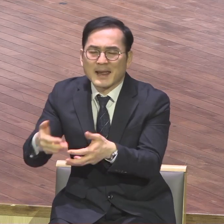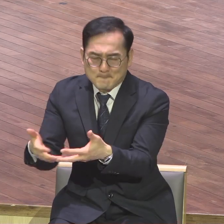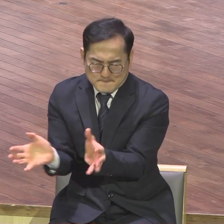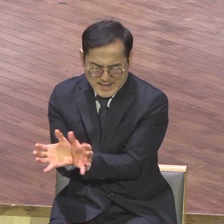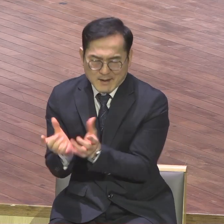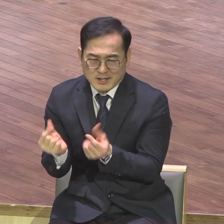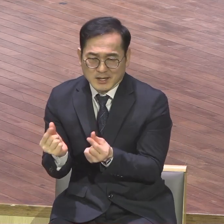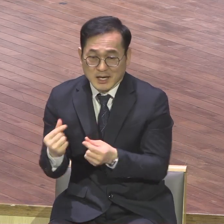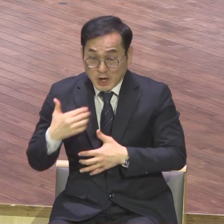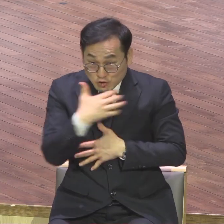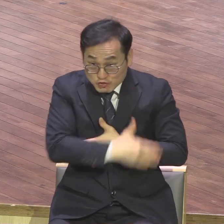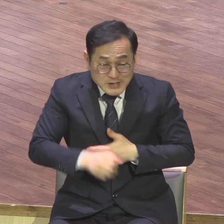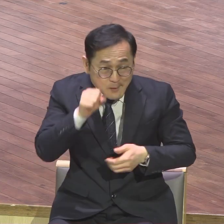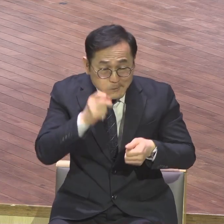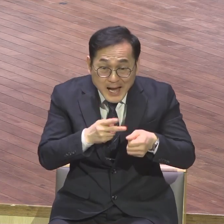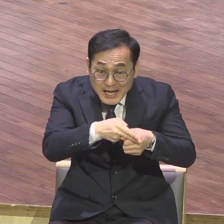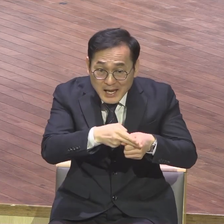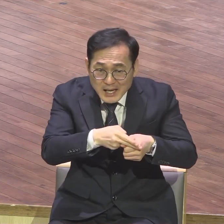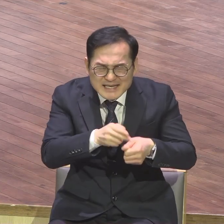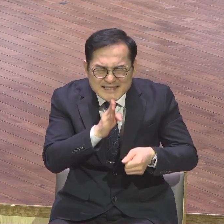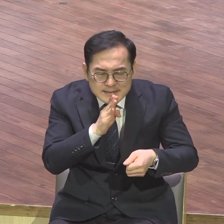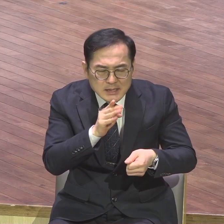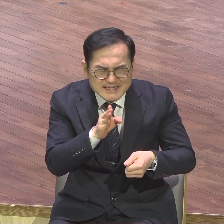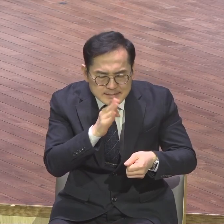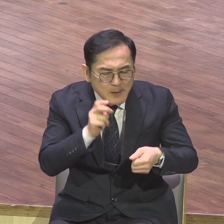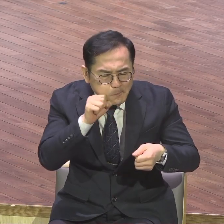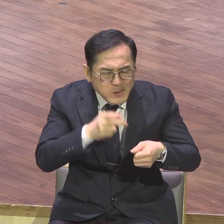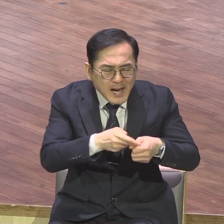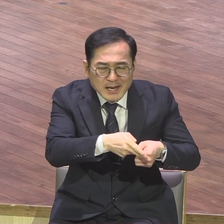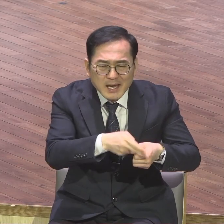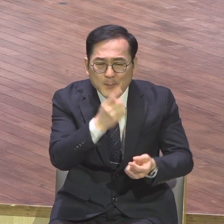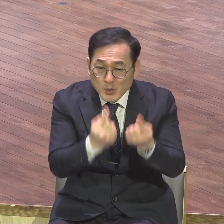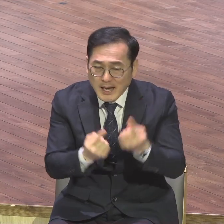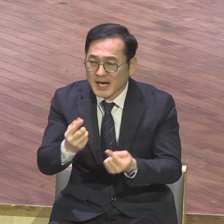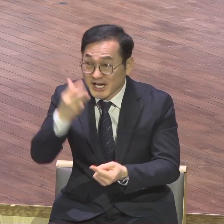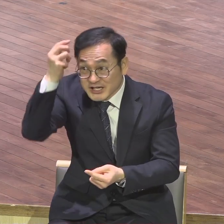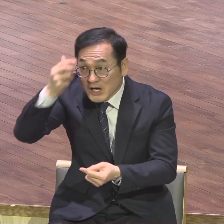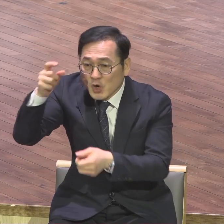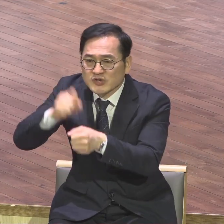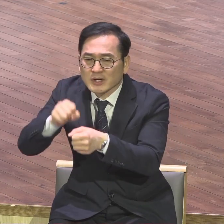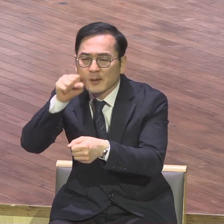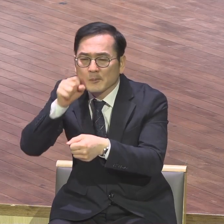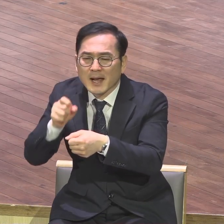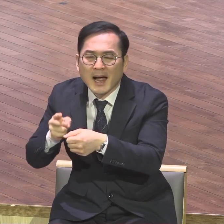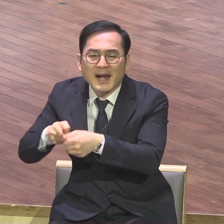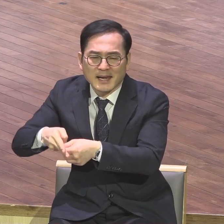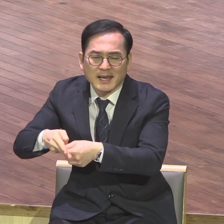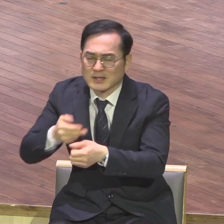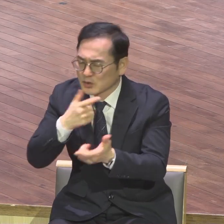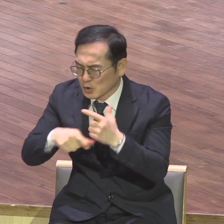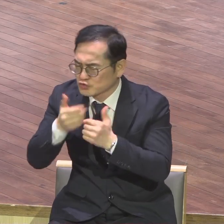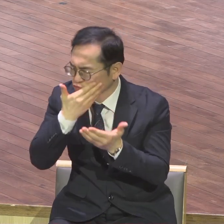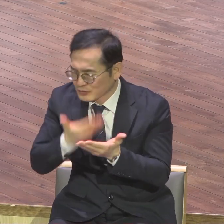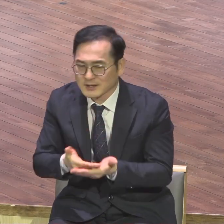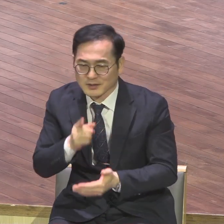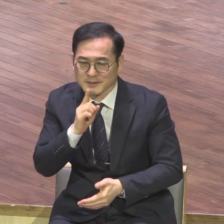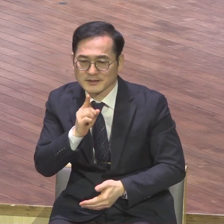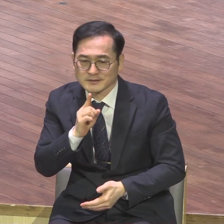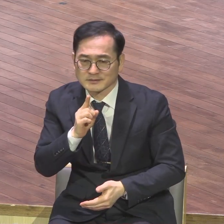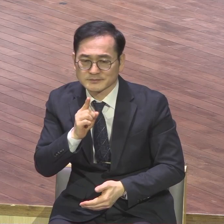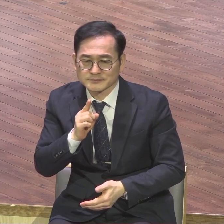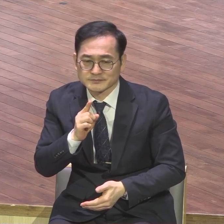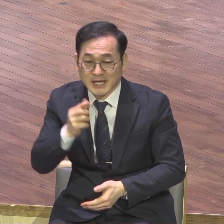육체적 할례가 중요한 것이 아니고 영적 할례를 받는 것이 본질이다라고 말합니다. 그러면서 신명기